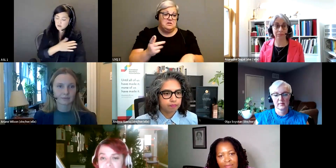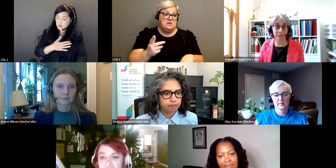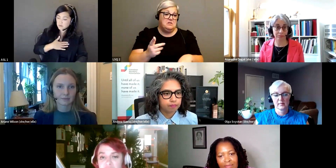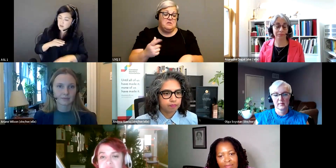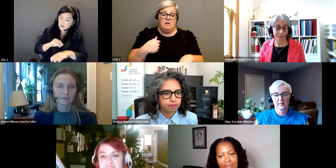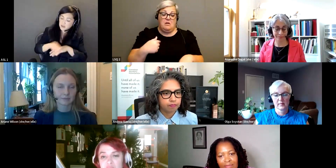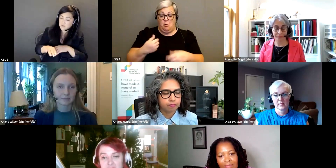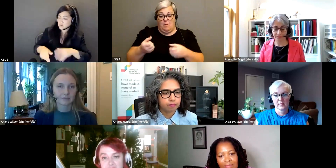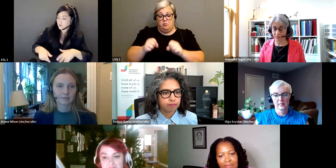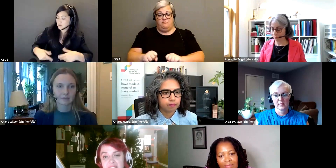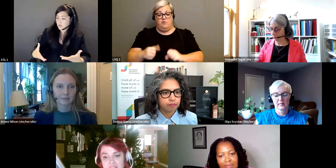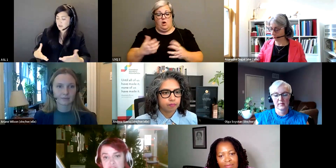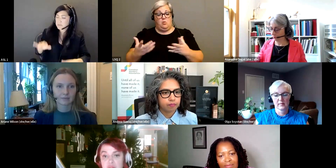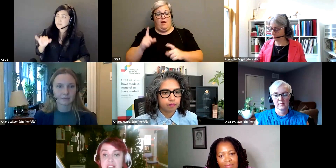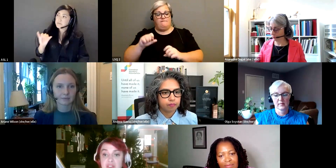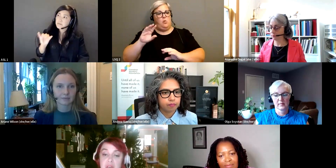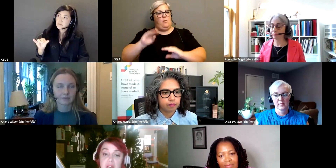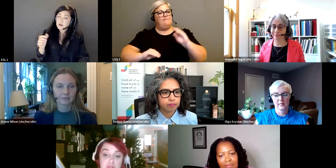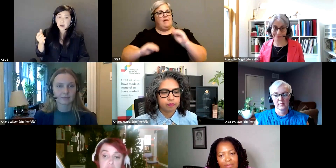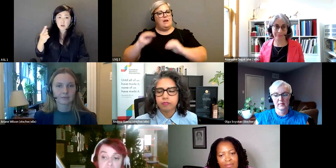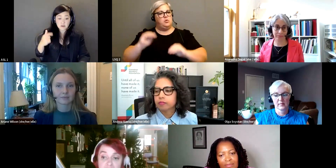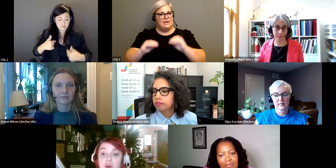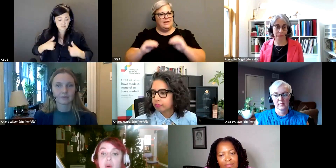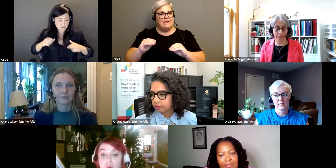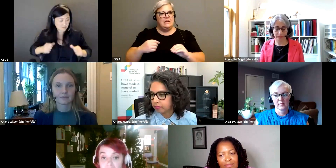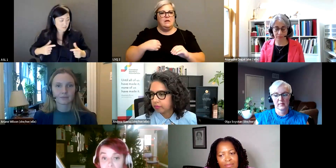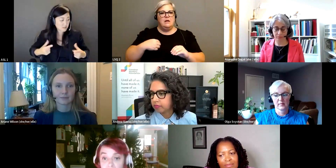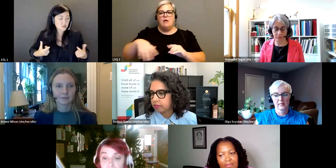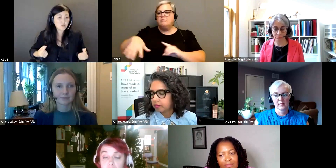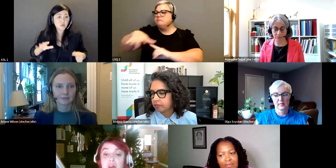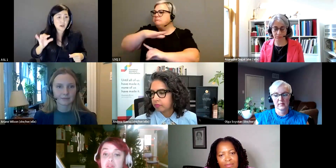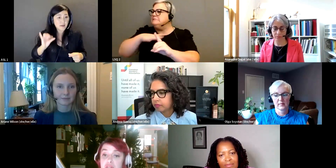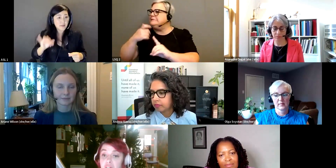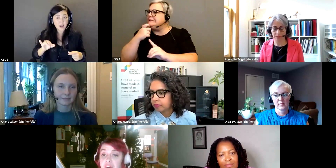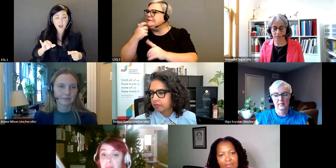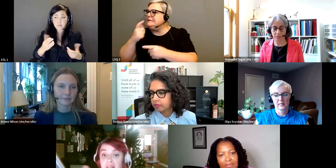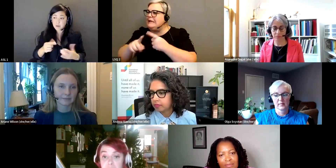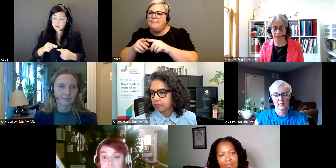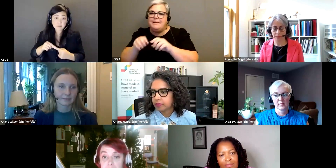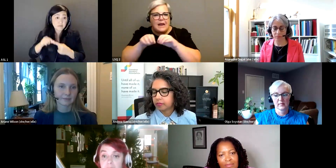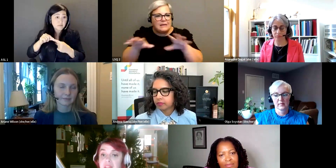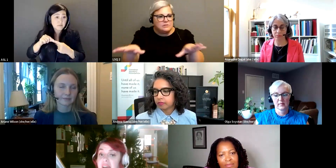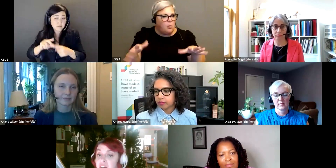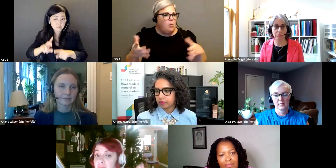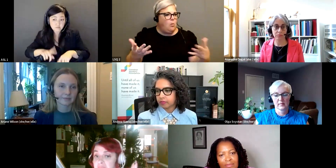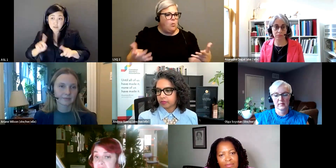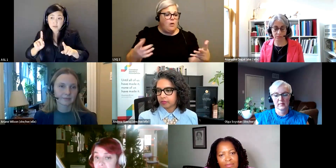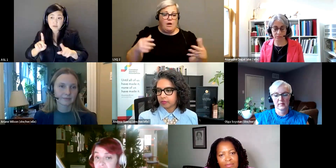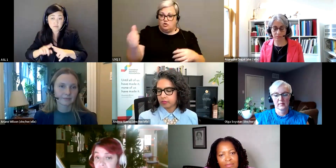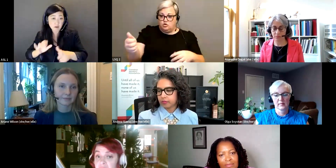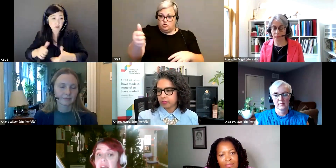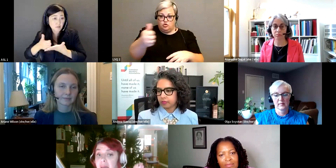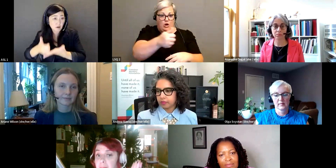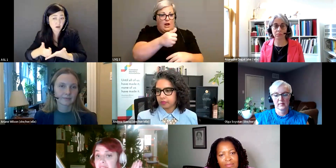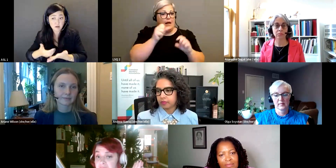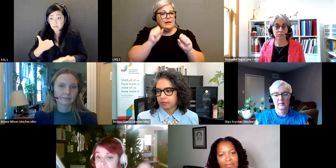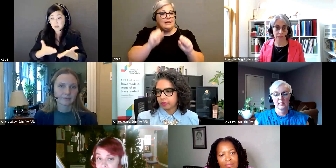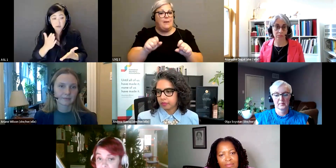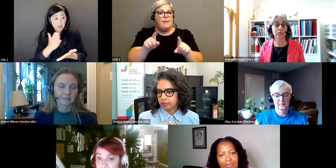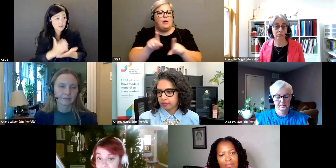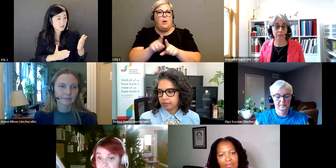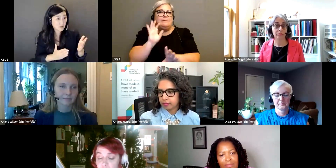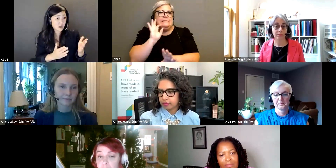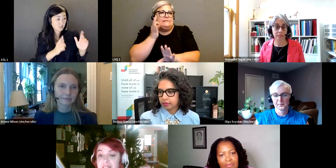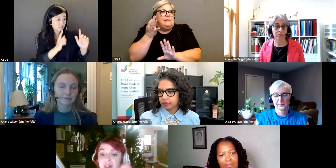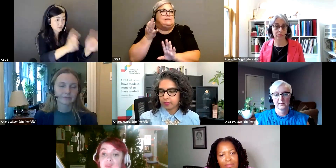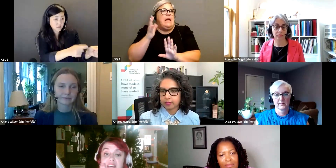propre pouvoir, sa propre influence, ses propres réseaux pour comprendre ce que chacune d'entre elles peut faire d'unique ou